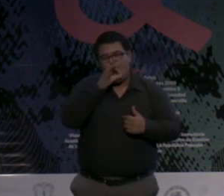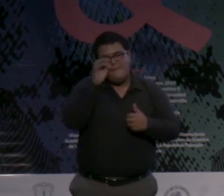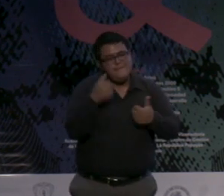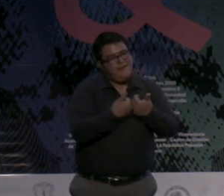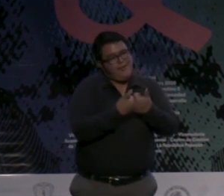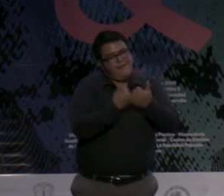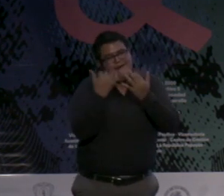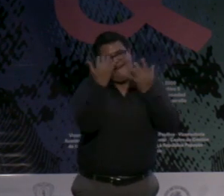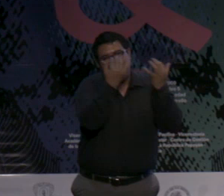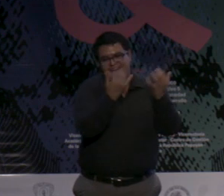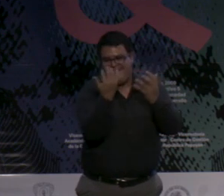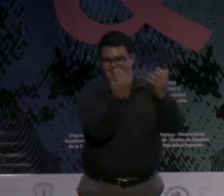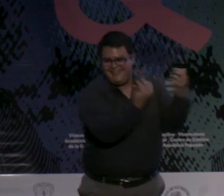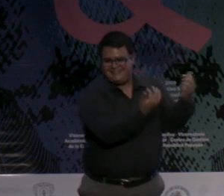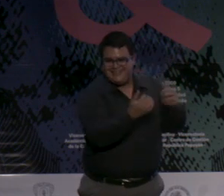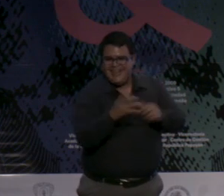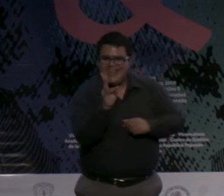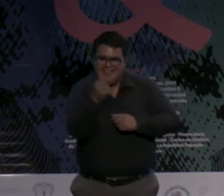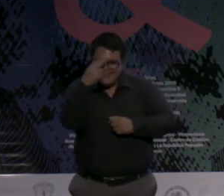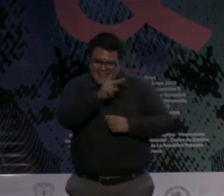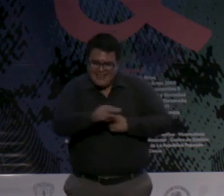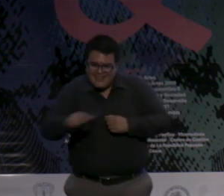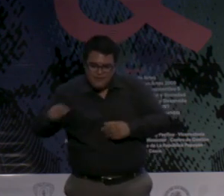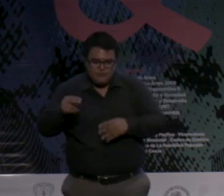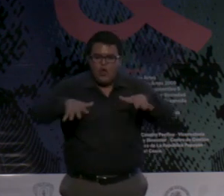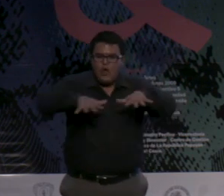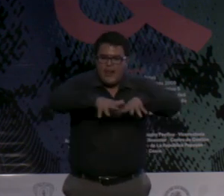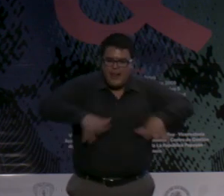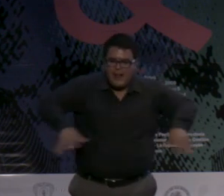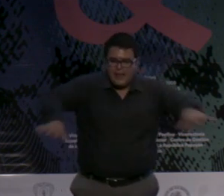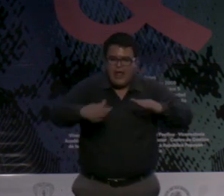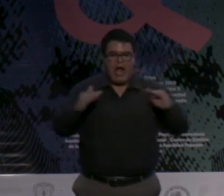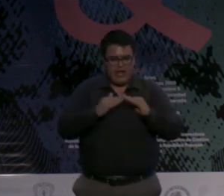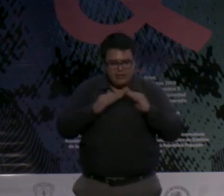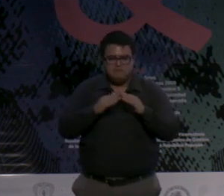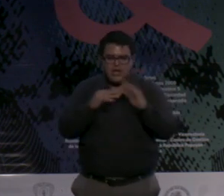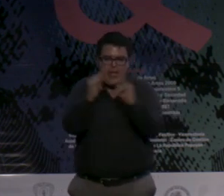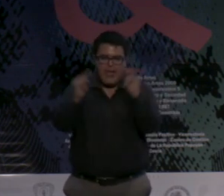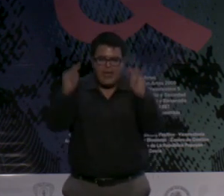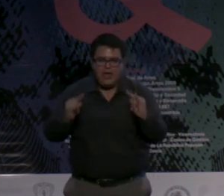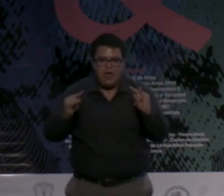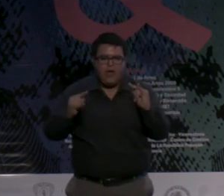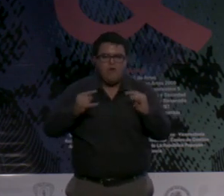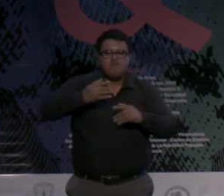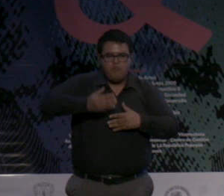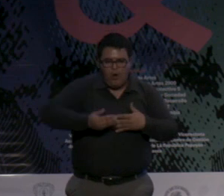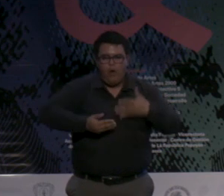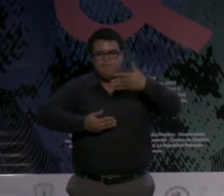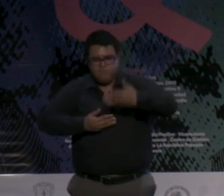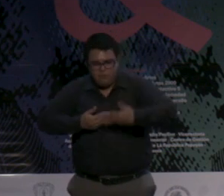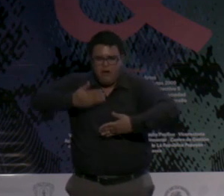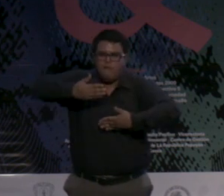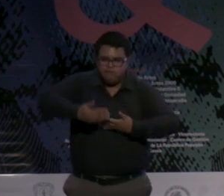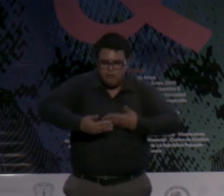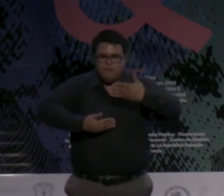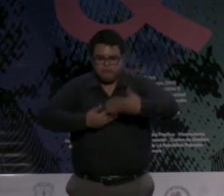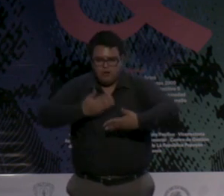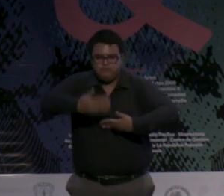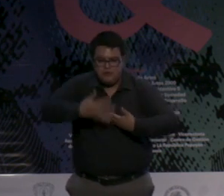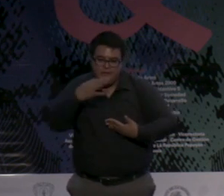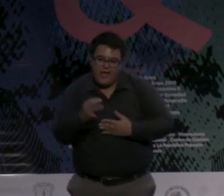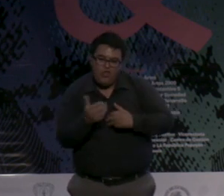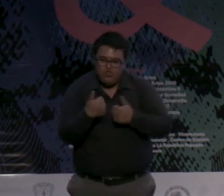viendo la casa de doña Flor Marina Castro cuando apenas comenzó. Estas son fotos de su álbum familiar, cuando después de separarse de un mal matrimonio lleno de